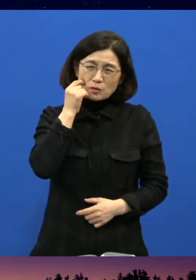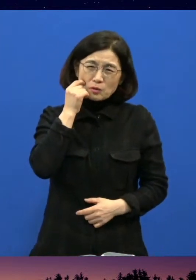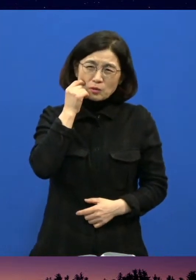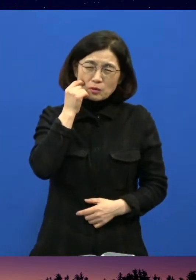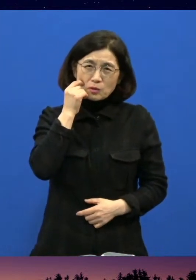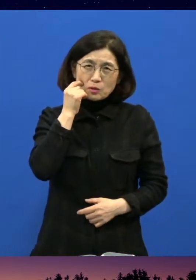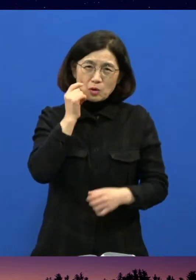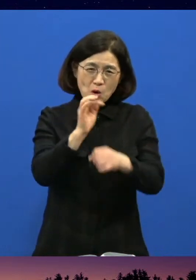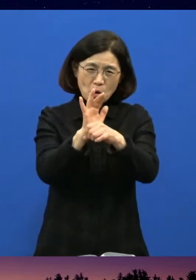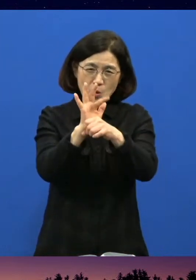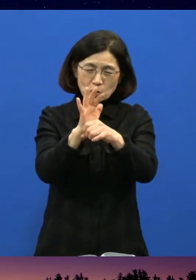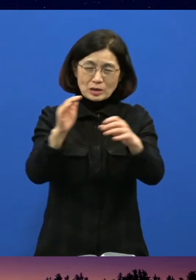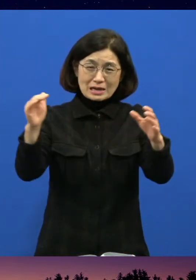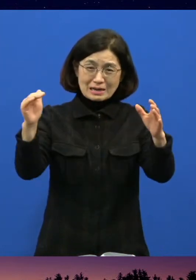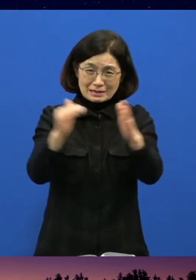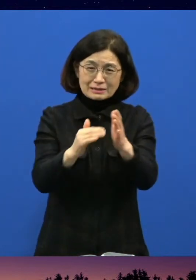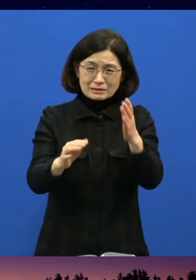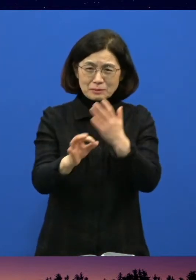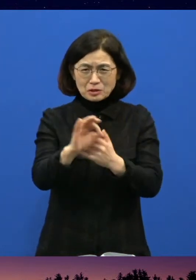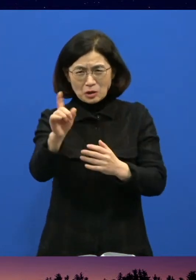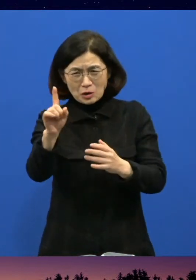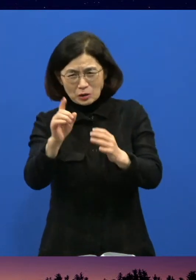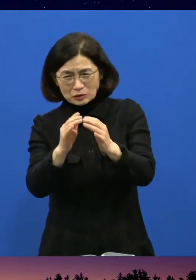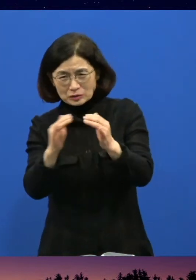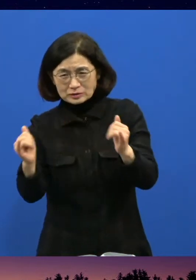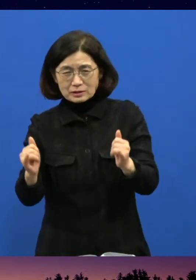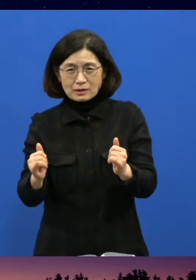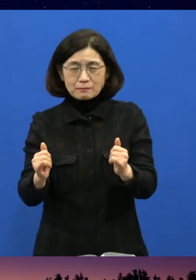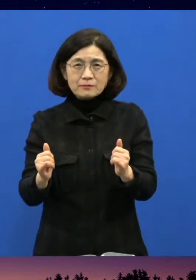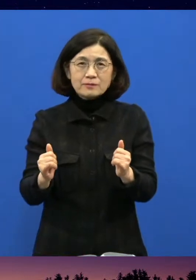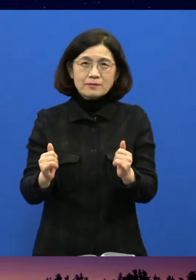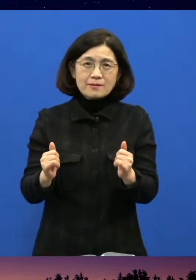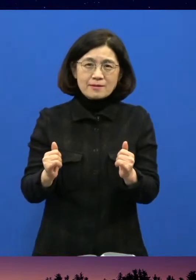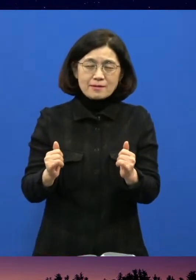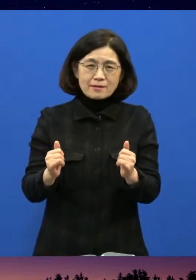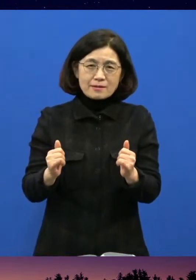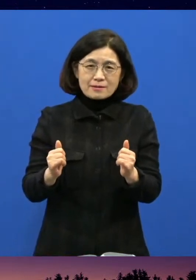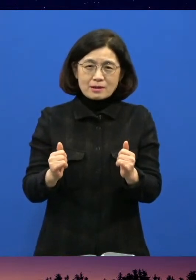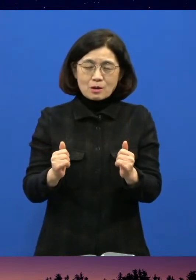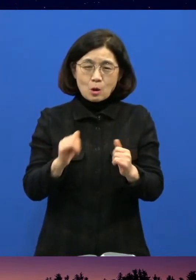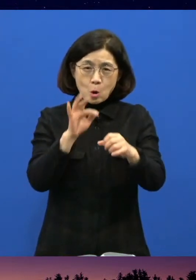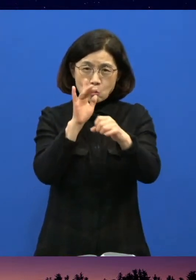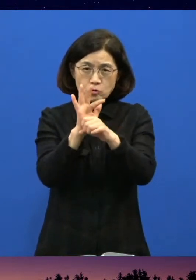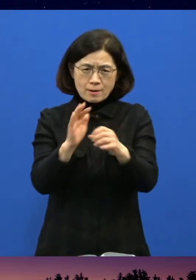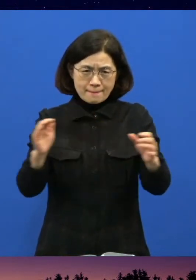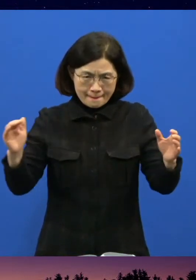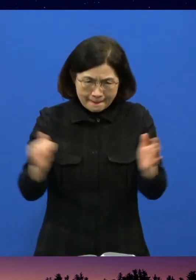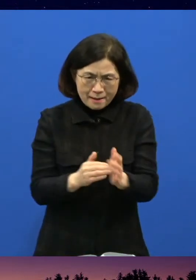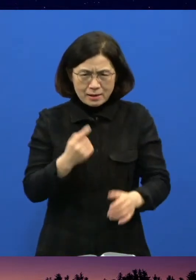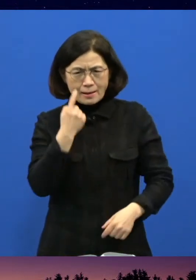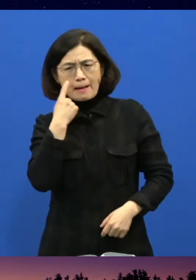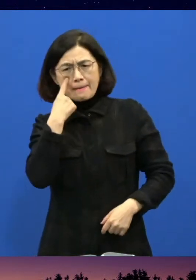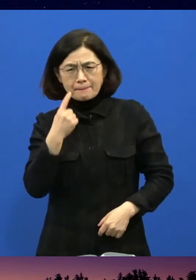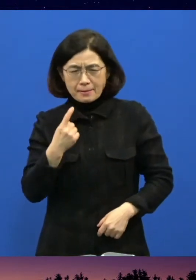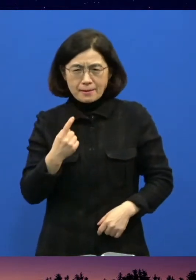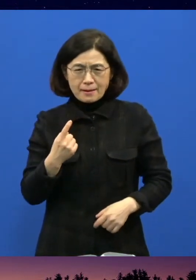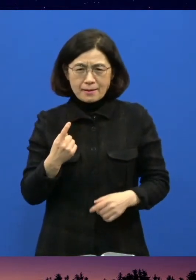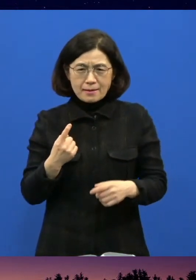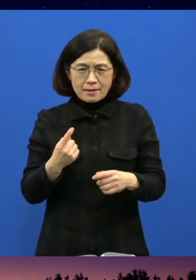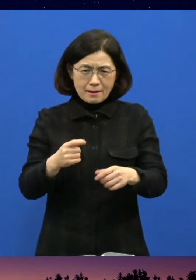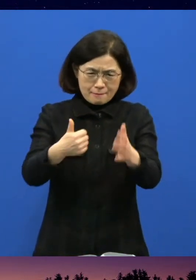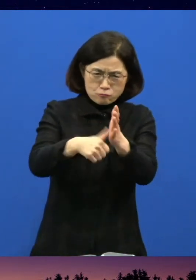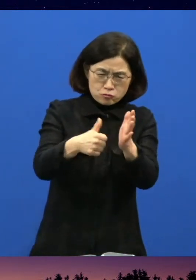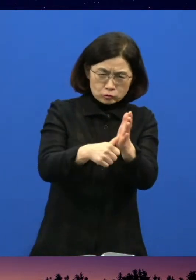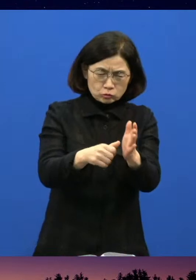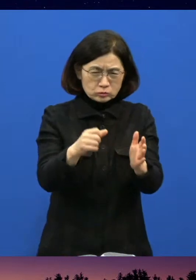코로나 끝나면 뭐 여행, 또 뭐 어떤 사람은 보복 쇼핑한다 그러던가요? 분노 쇼핑이라든가 못했던 게 뭐 억눌린